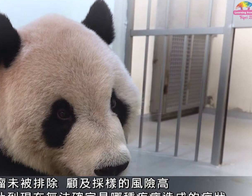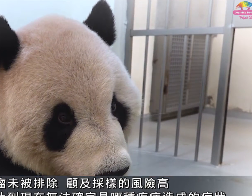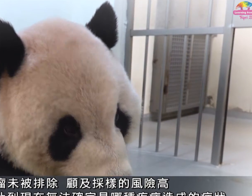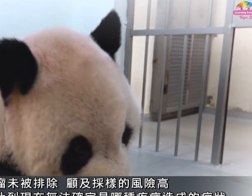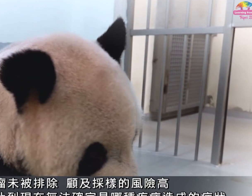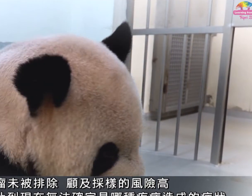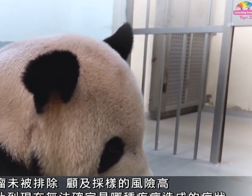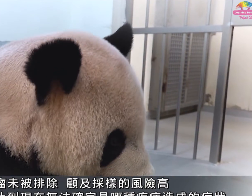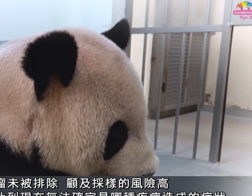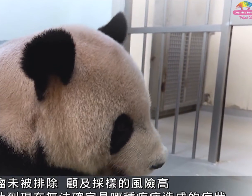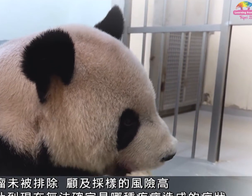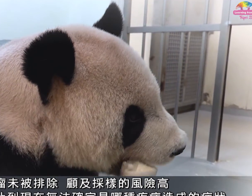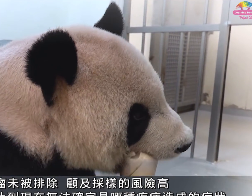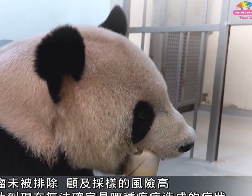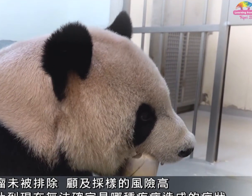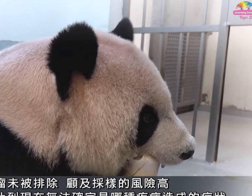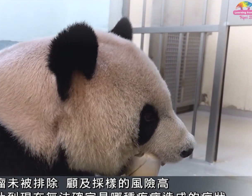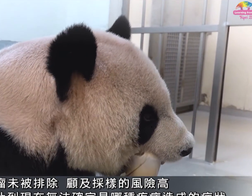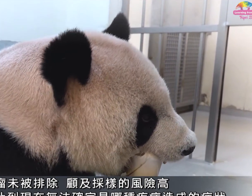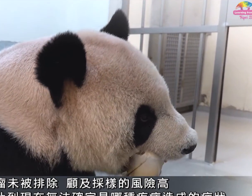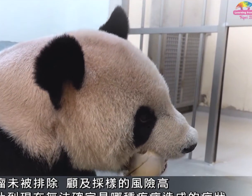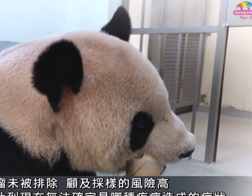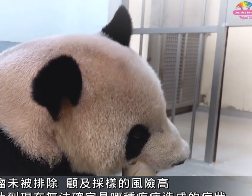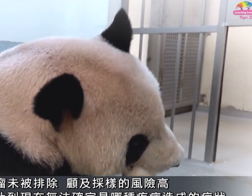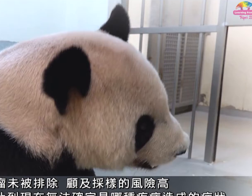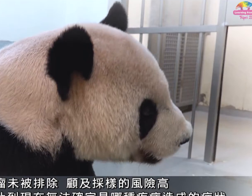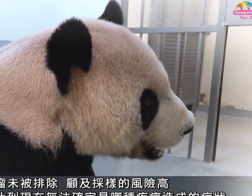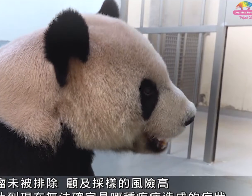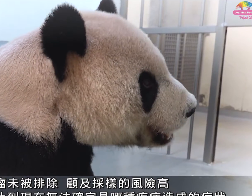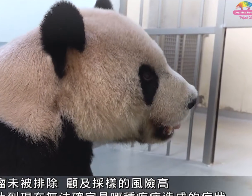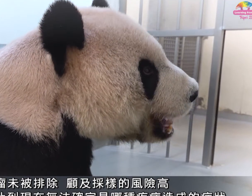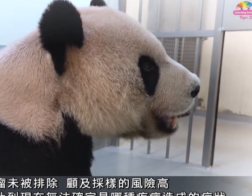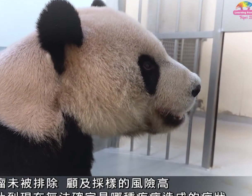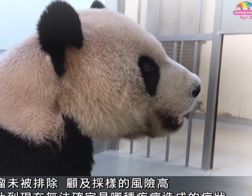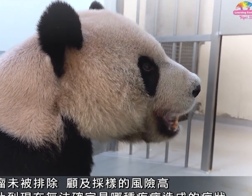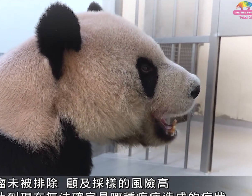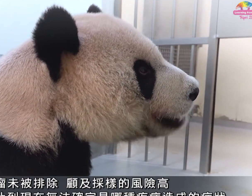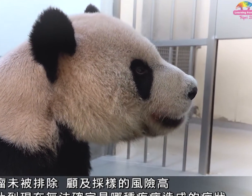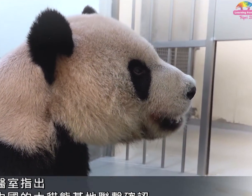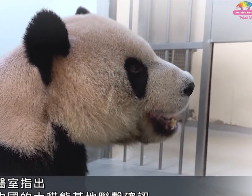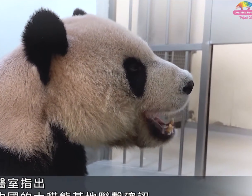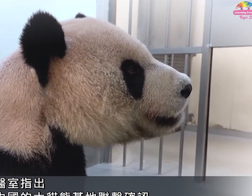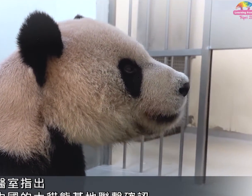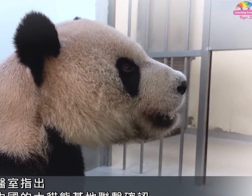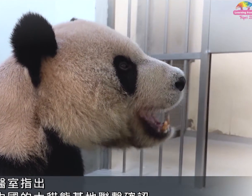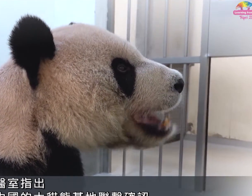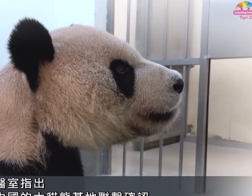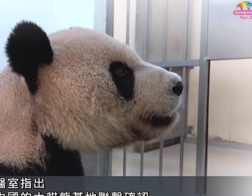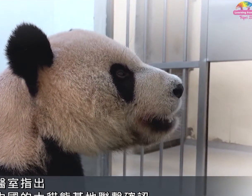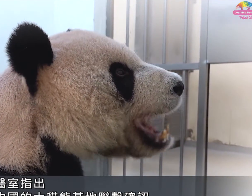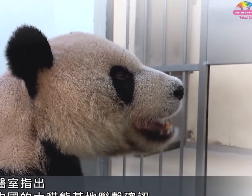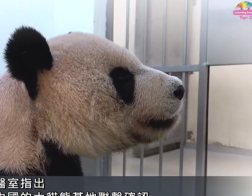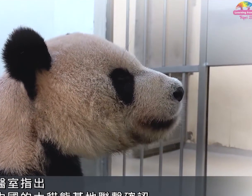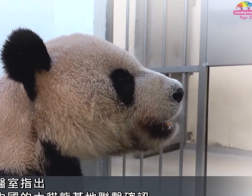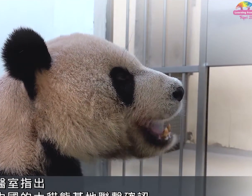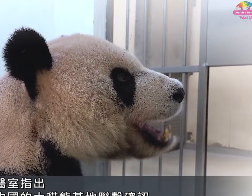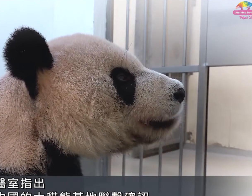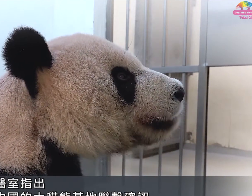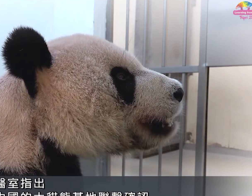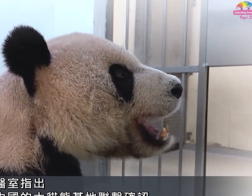样的风险高，因此到现在无法确定是哪种疾病造成的症状。兽医室指出，和中国的大猫熊基地联系确